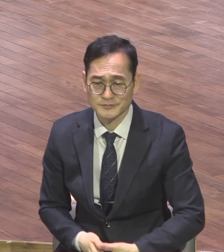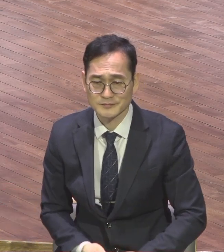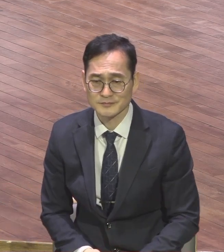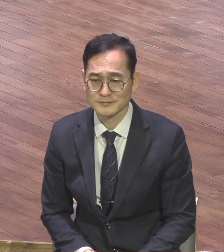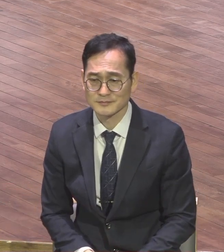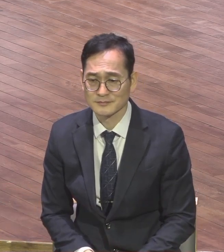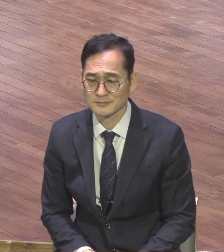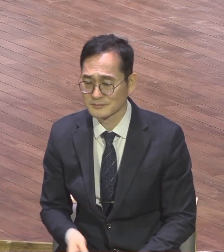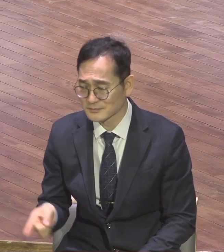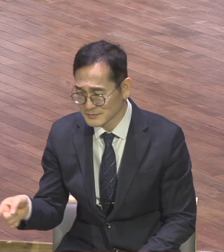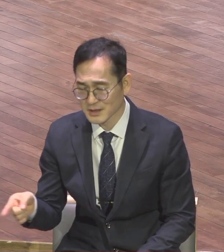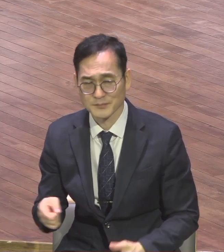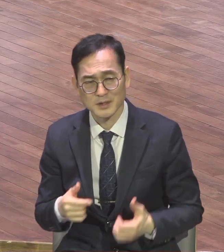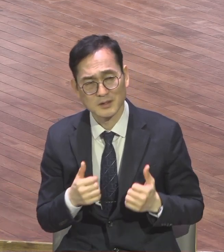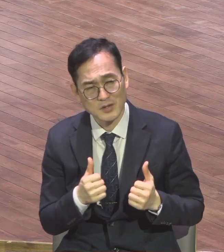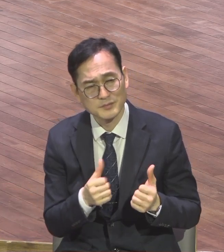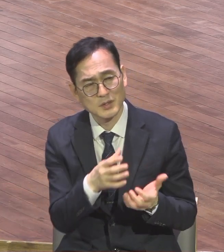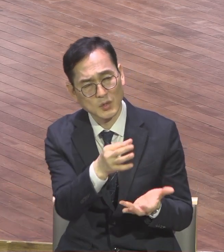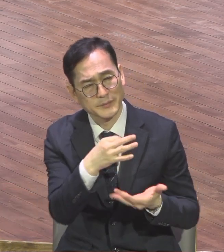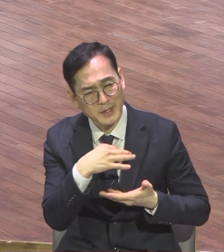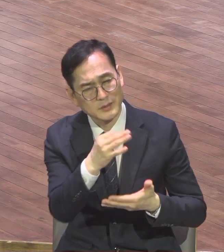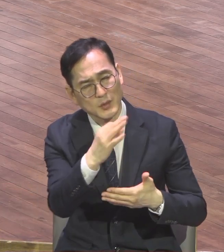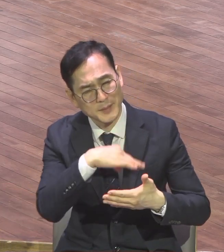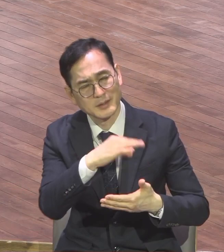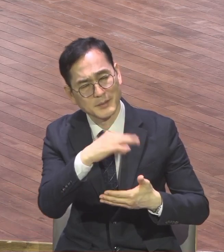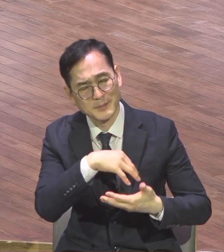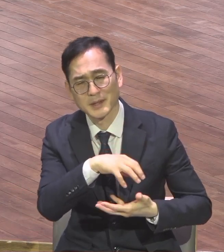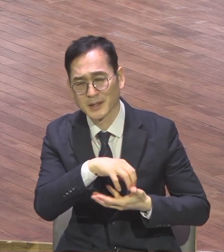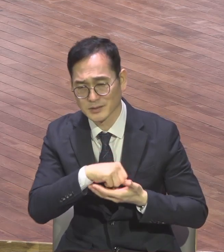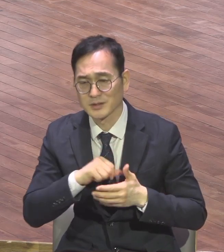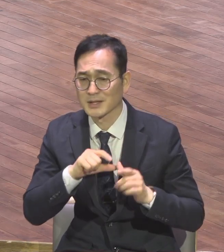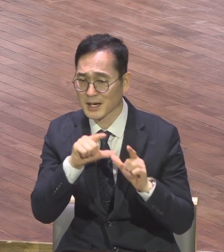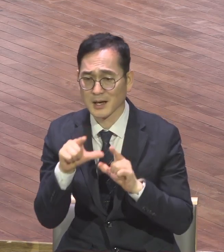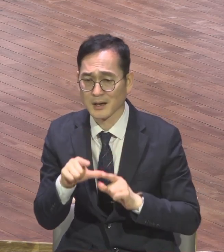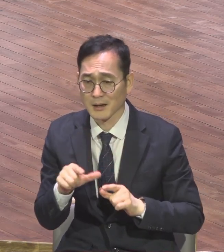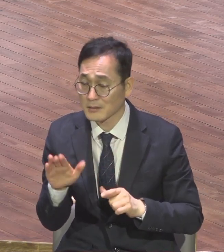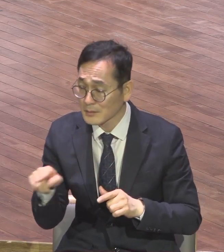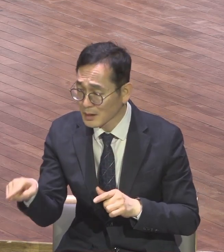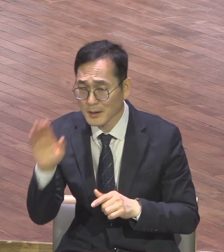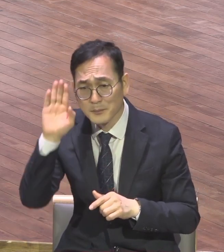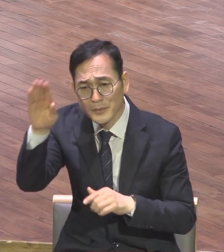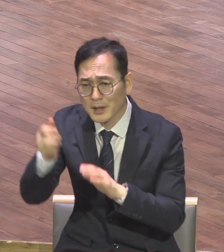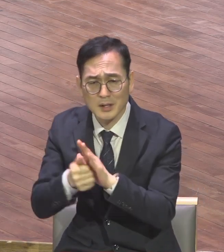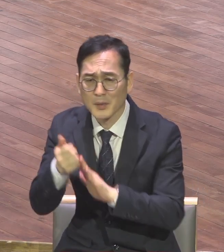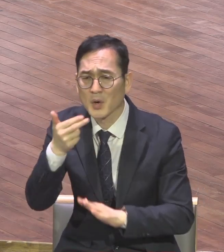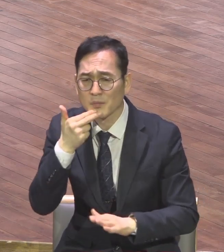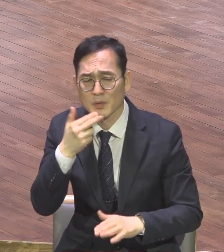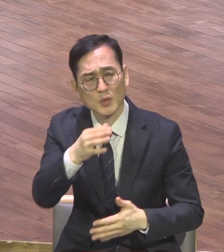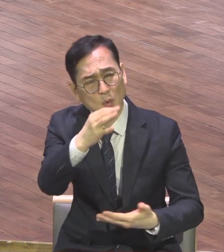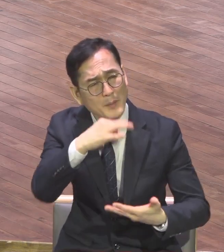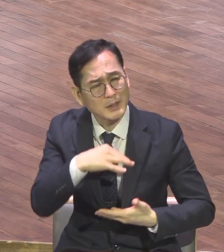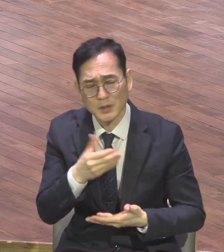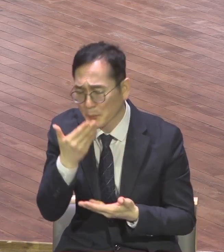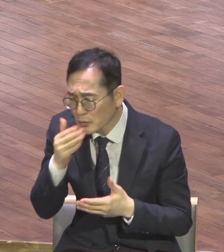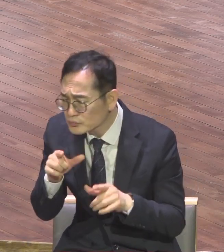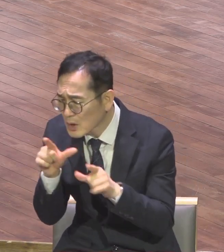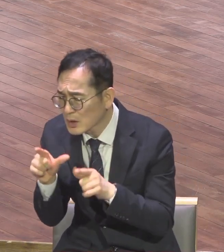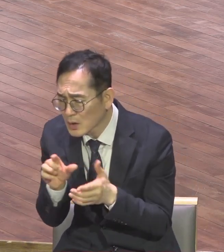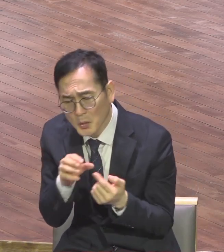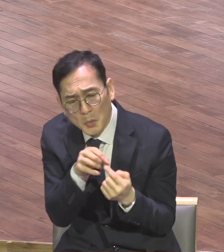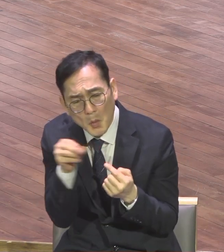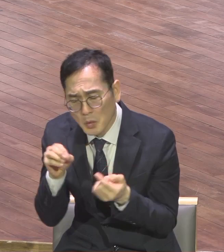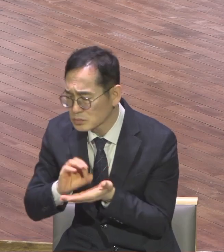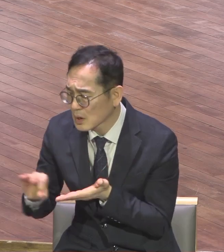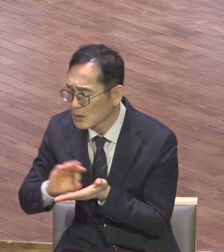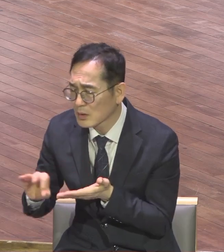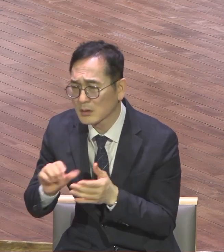나름대로 최선을 다하고 살았죠. 그런데 이 사람이 뭐가 있어요? 아무 소망 없어. 내일이 없어. 구걸하며